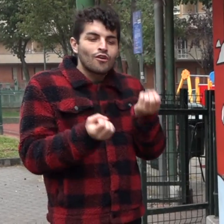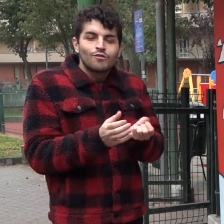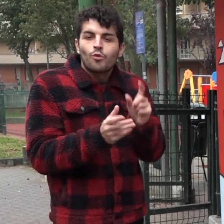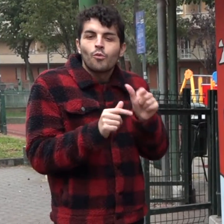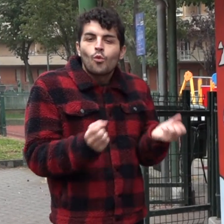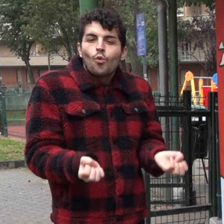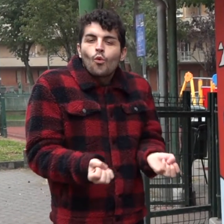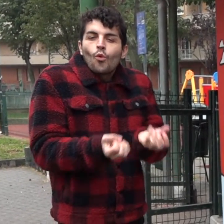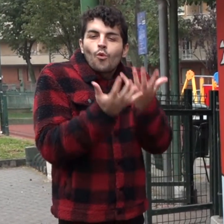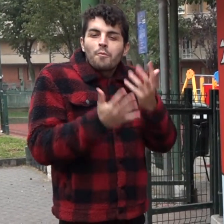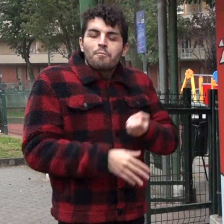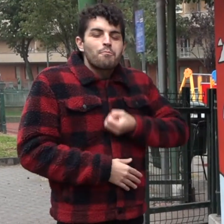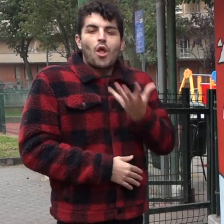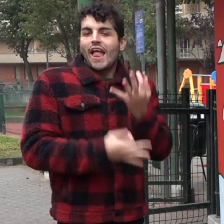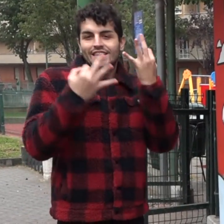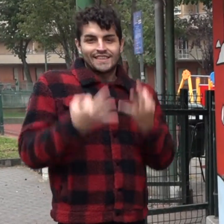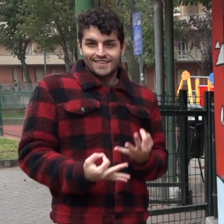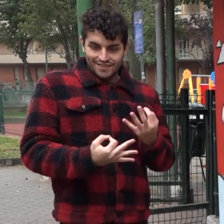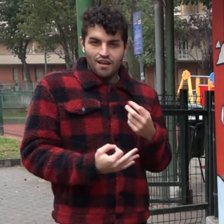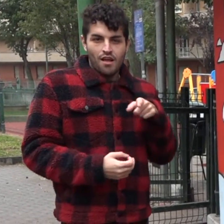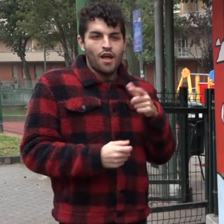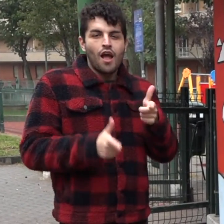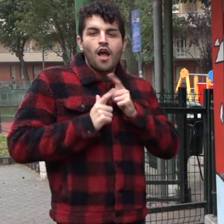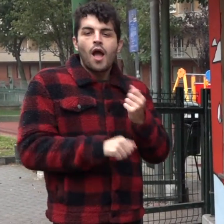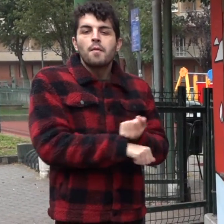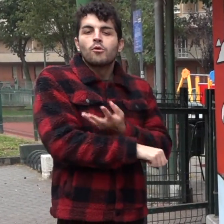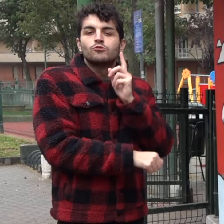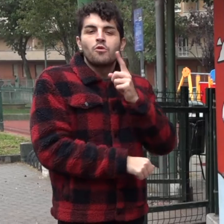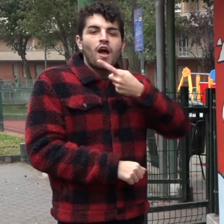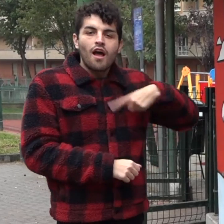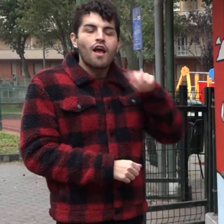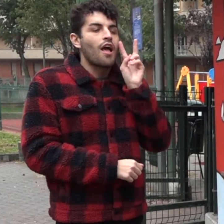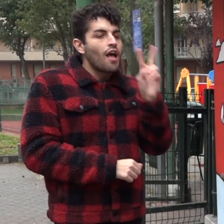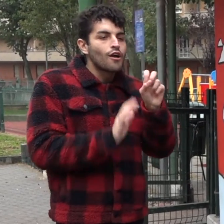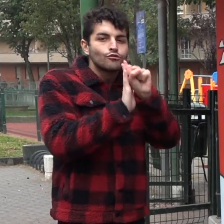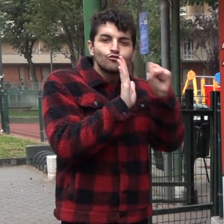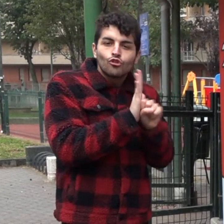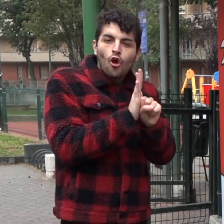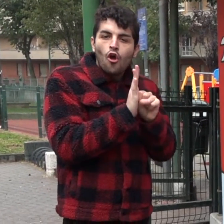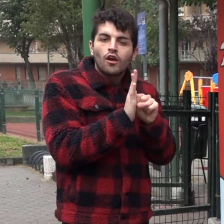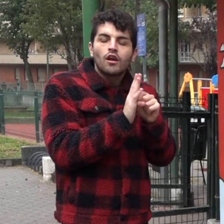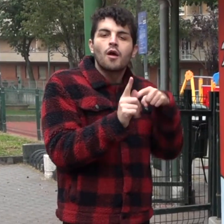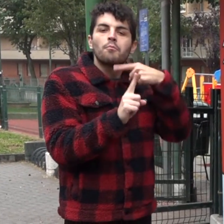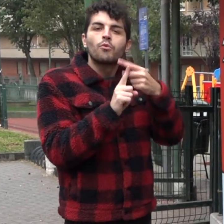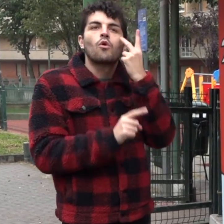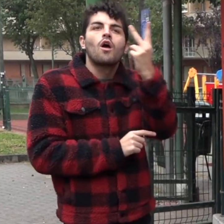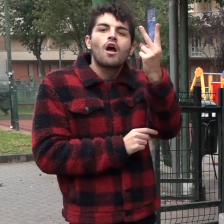il visivo, è proprio luminoso, una sorta di poesia, e mi ha dato un'emozione legata anche